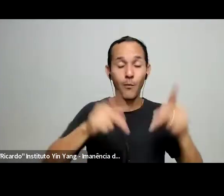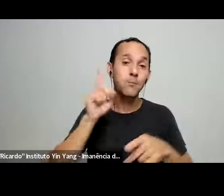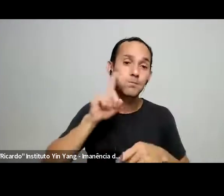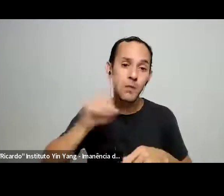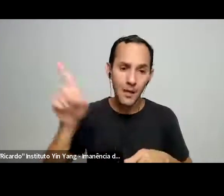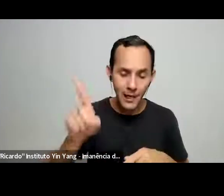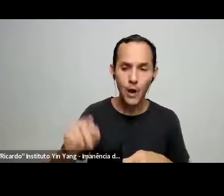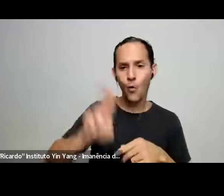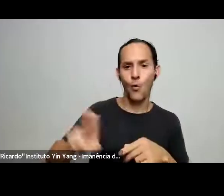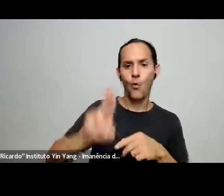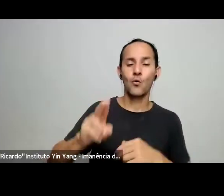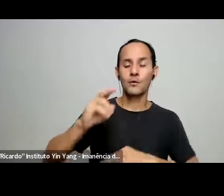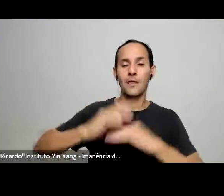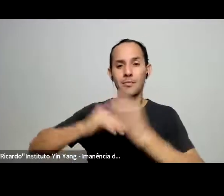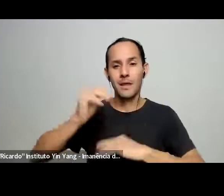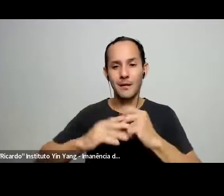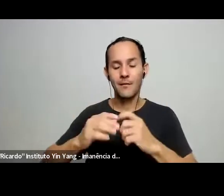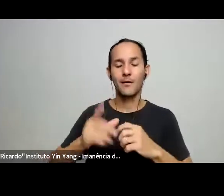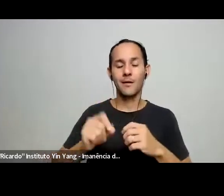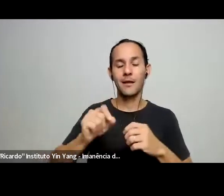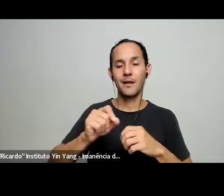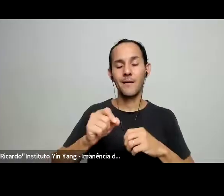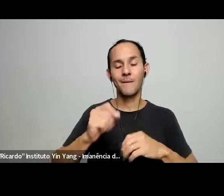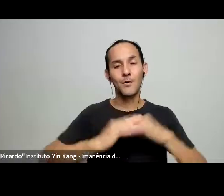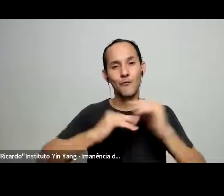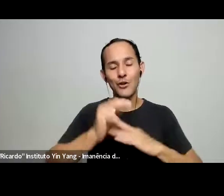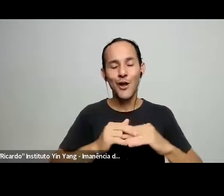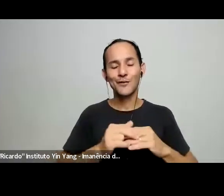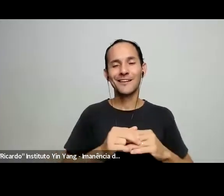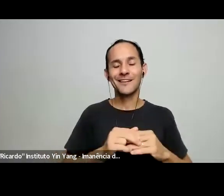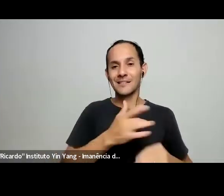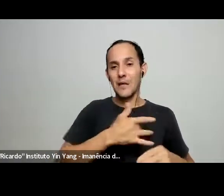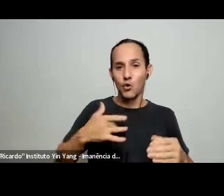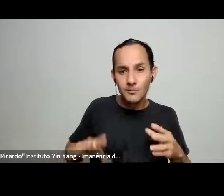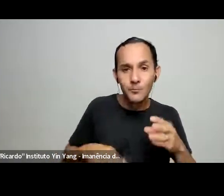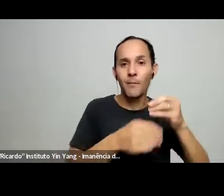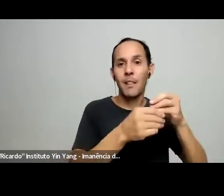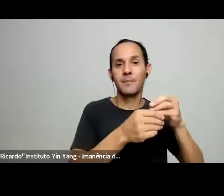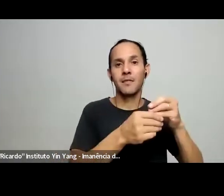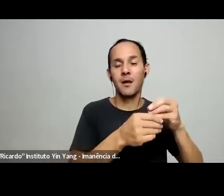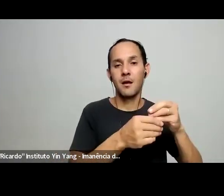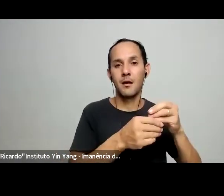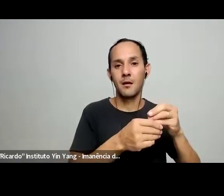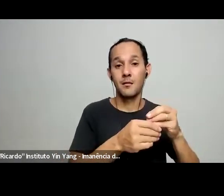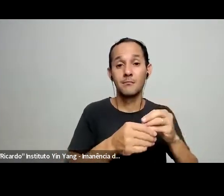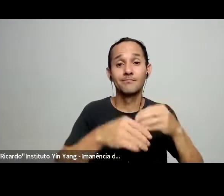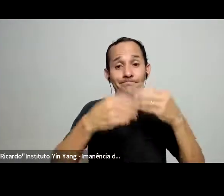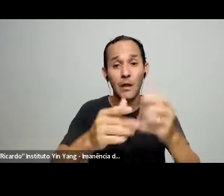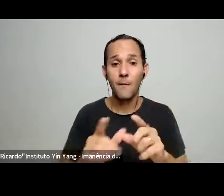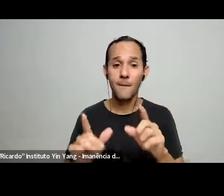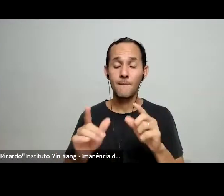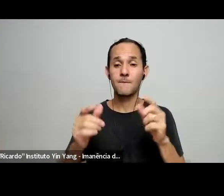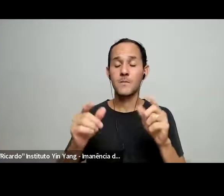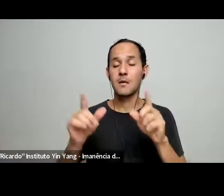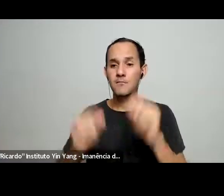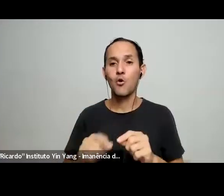se consulta com profissionais da medicina complementar, recebendo esse bem-estar e logo necessitando menos